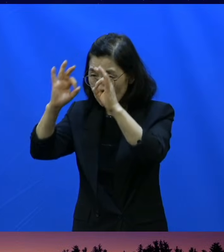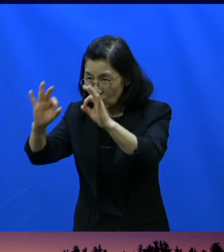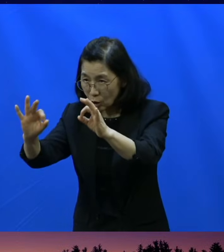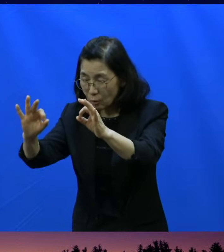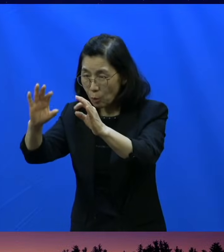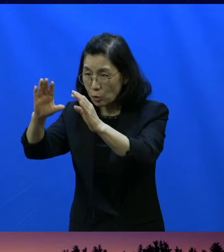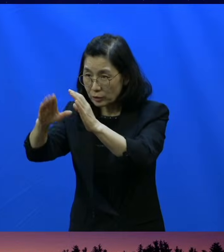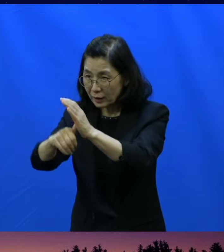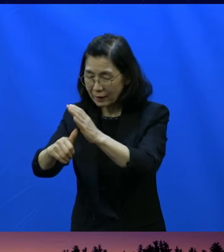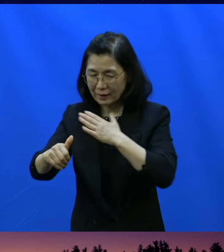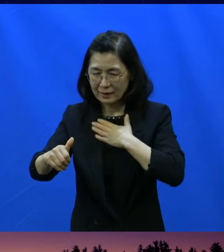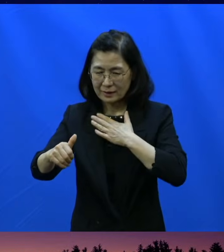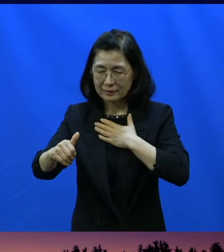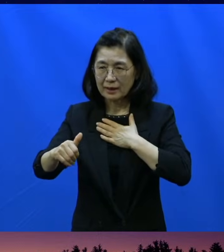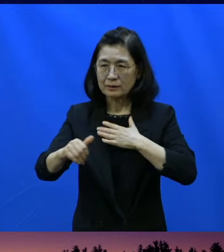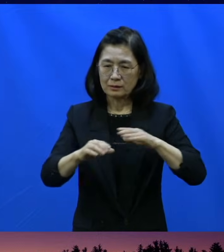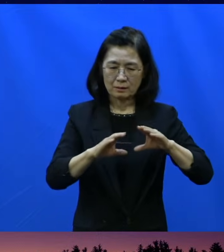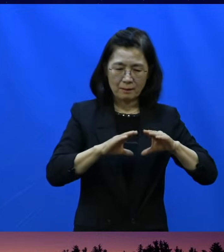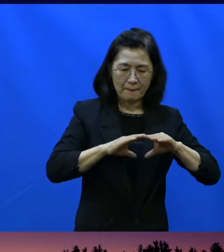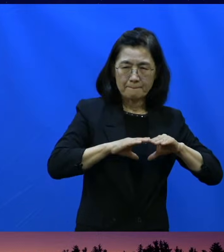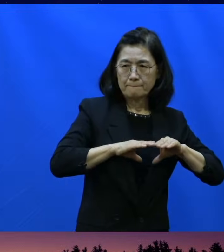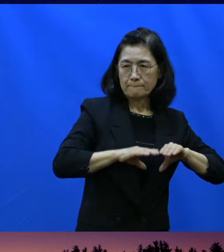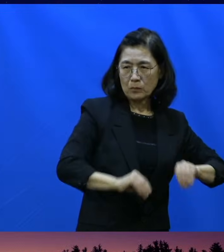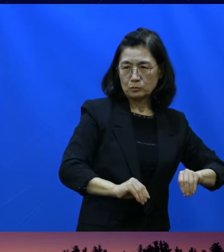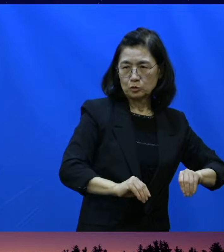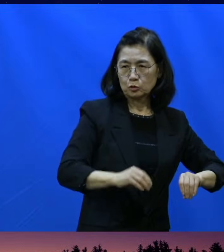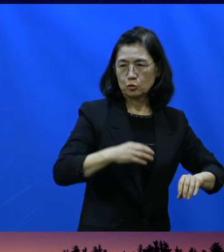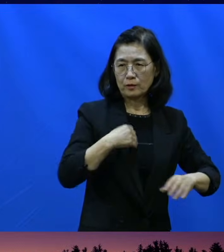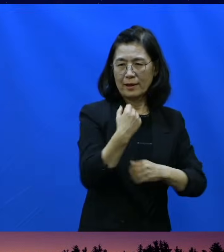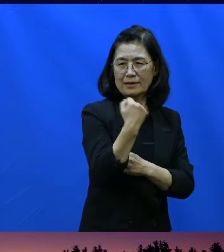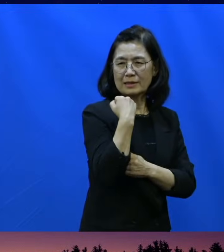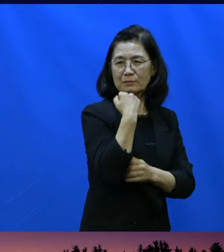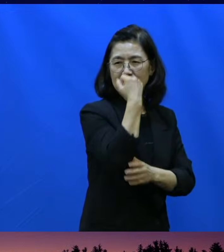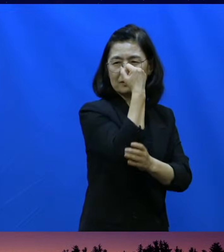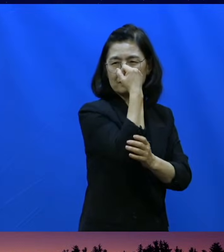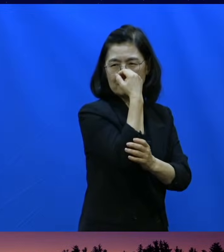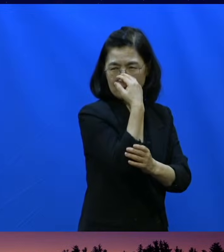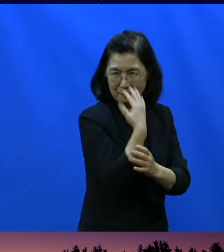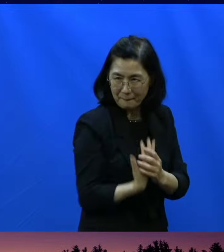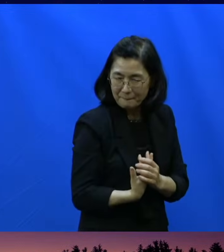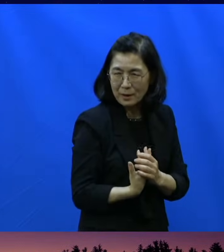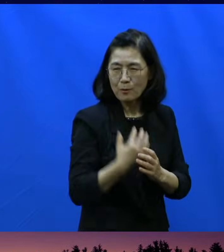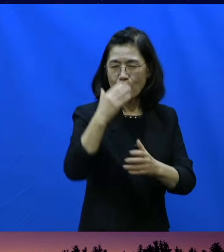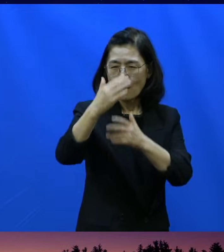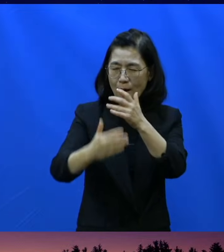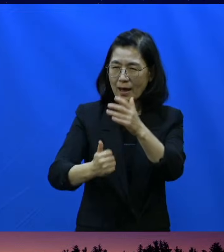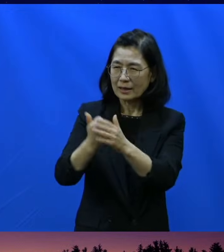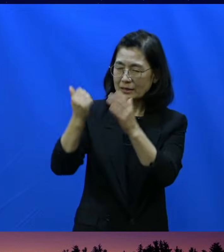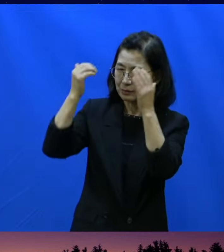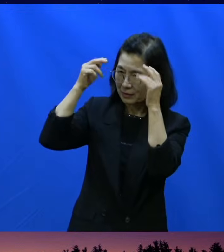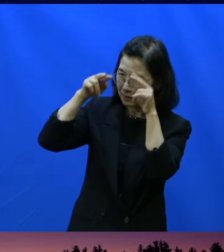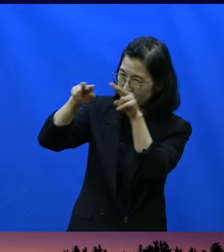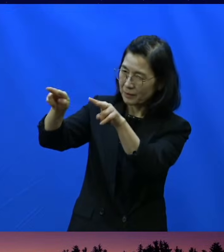물러설 줄 알아야 돼요. 내 힘을 완전히 빼는 순간이 필요해요. 근데 여러분, 이게 쉬운 일이 아니에요.